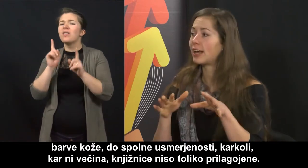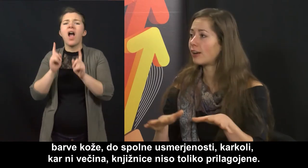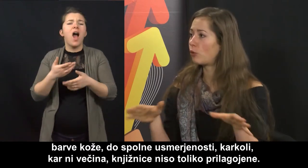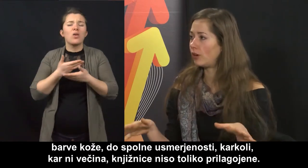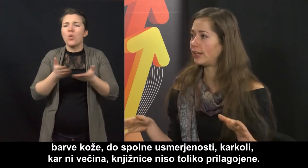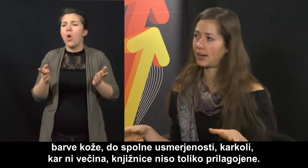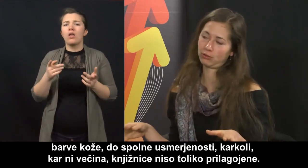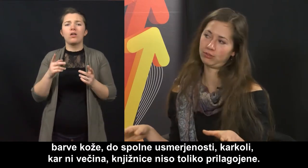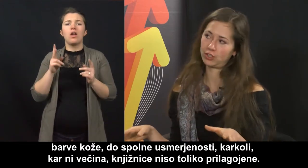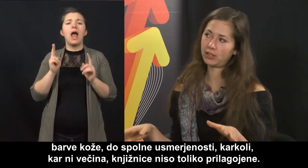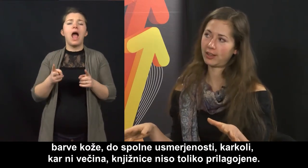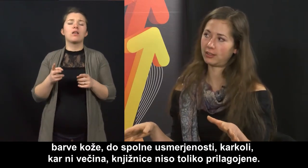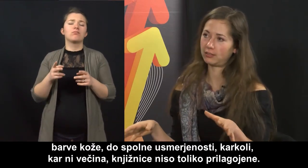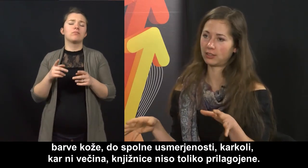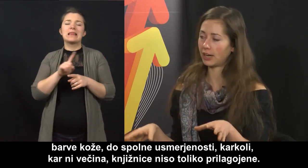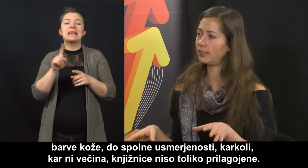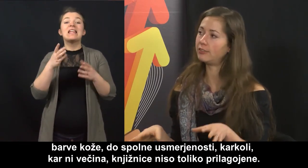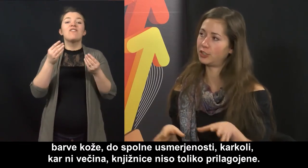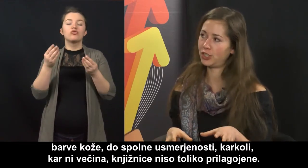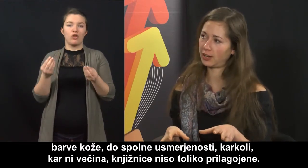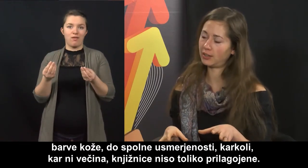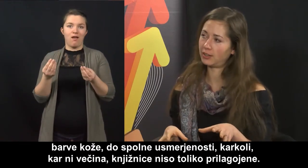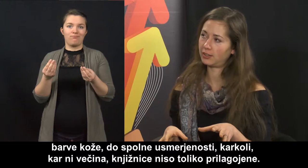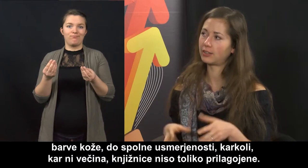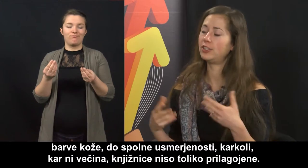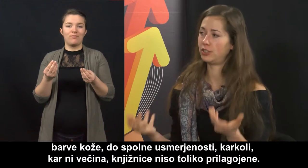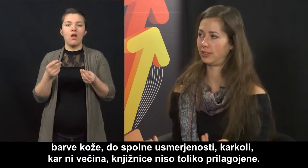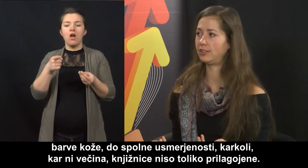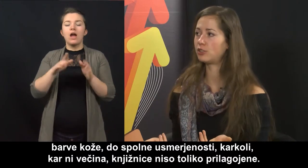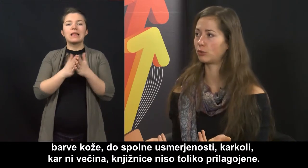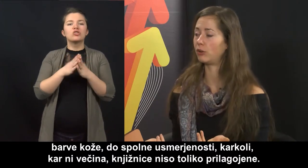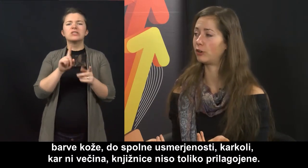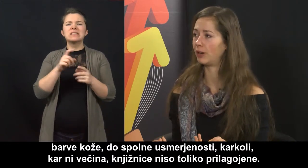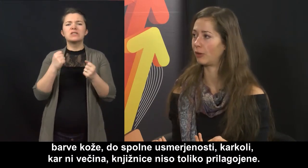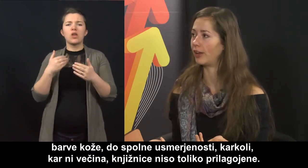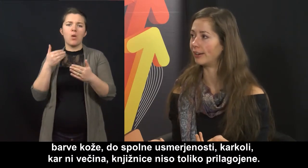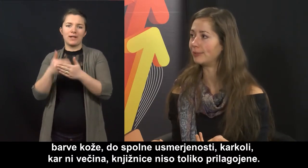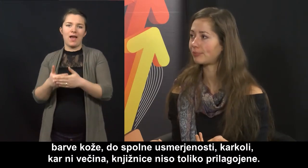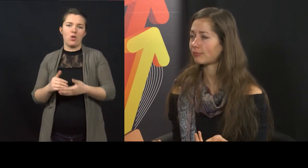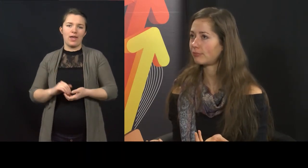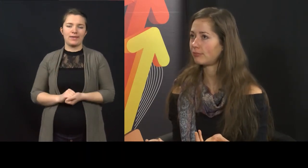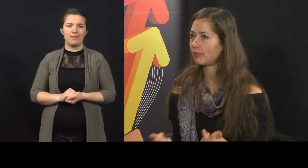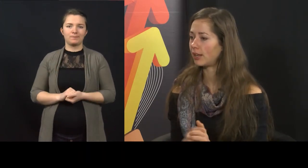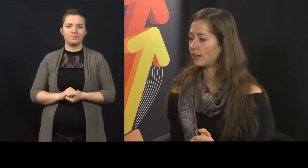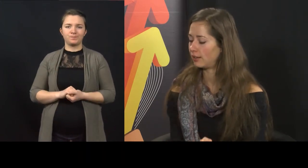usmerjenosti, karkoli, kar od večine, kar ni večina, knjižnice niso toliko prilagojene.